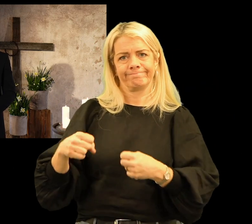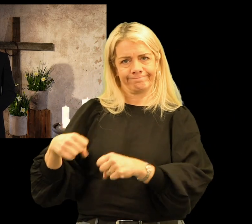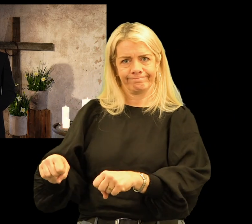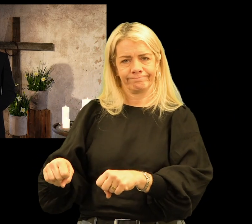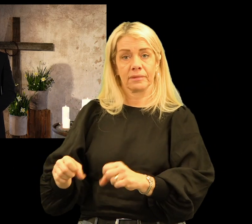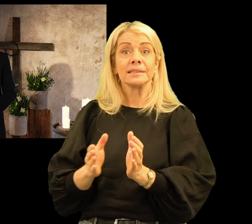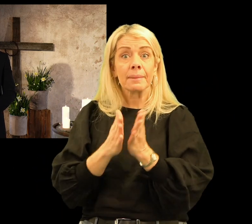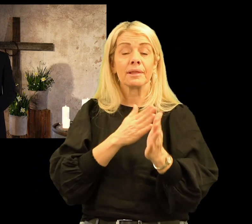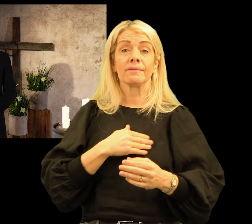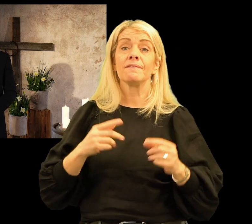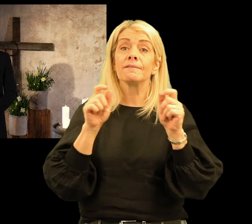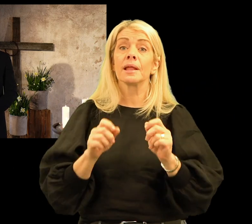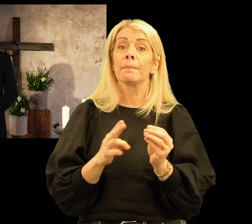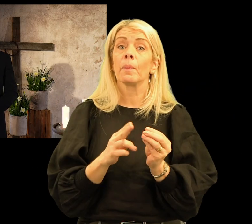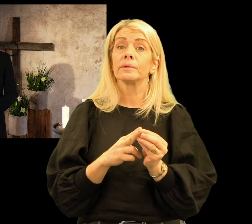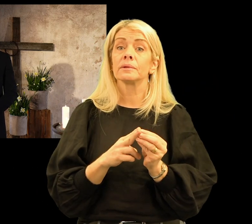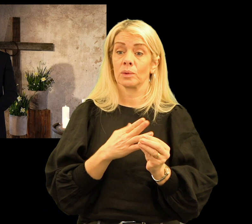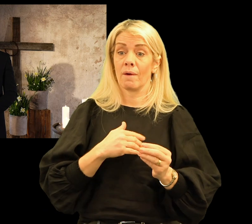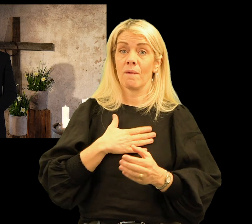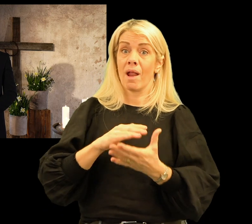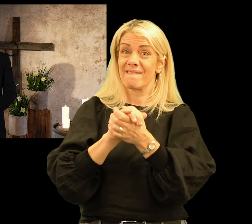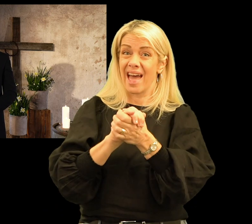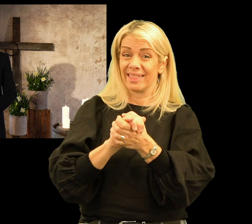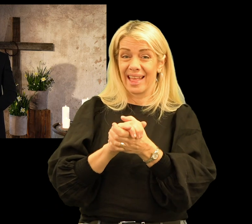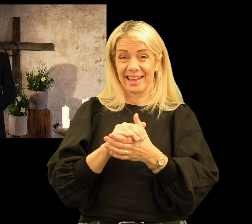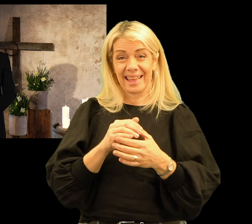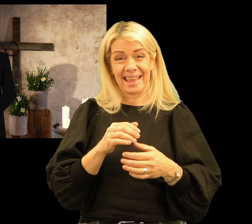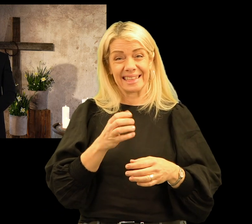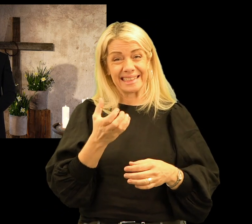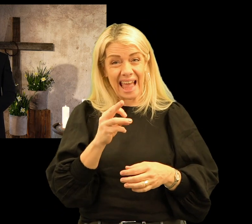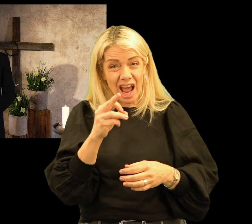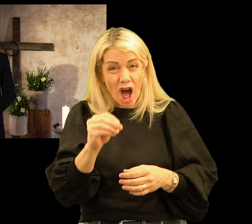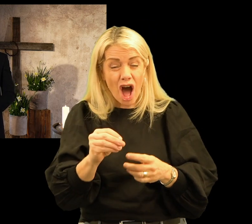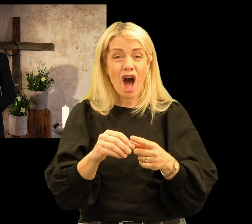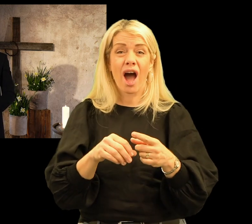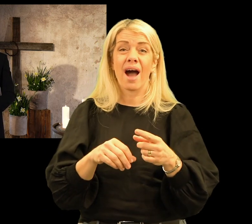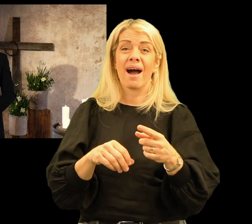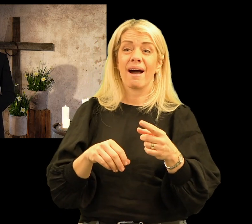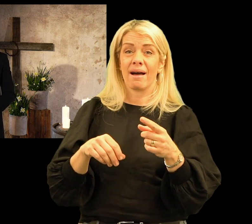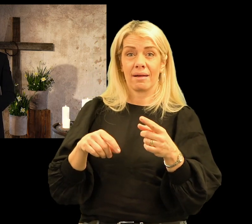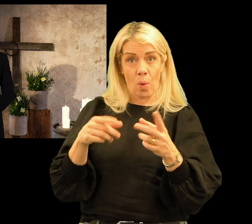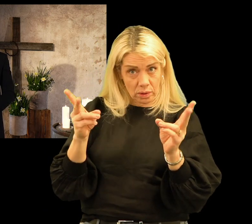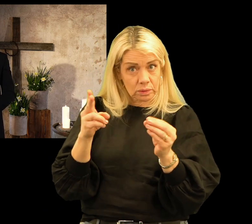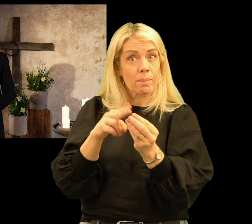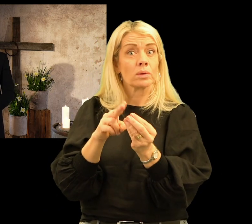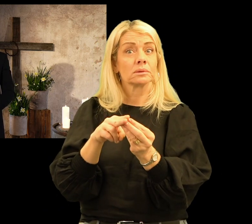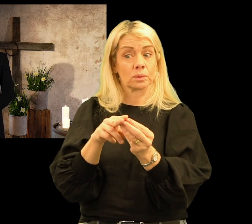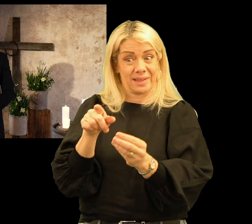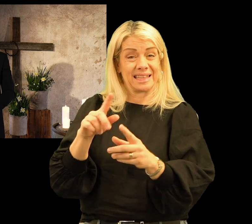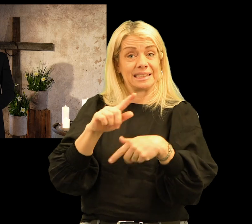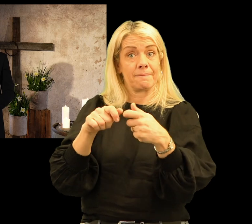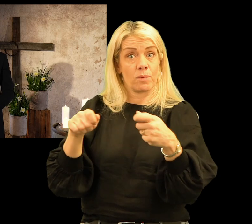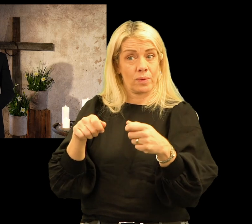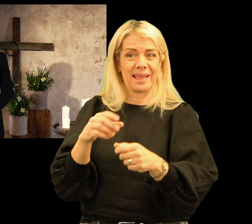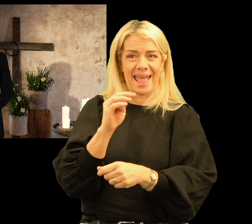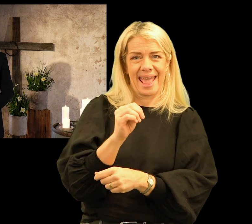Samtidigt som vi firar påsk så firar våra vänner i Centralafrikanska republiken påsk. Det samfundet